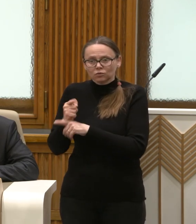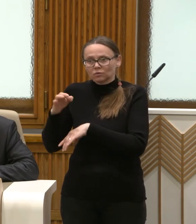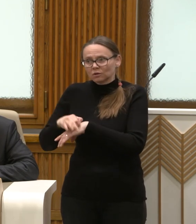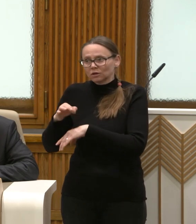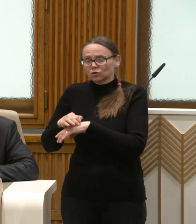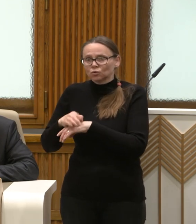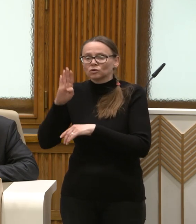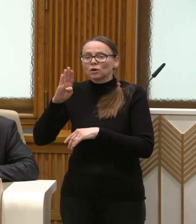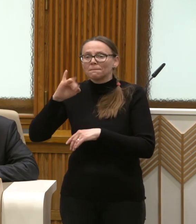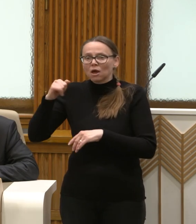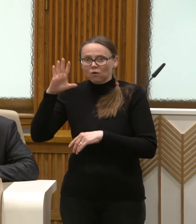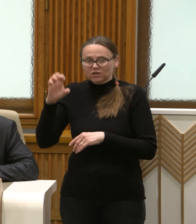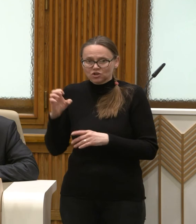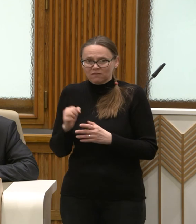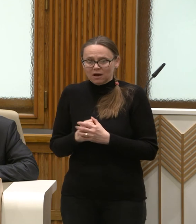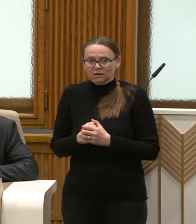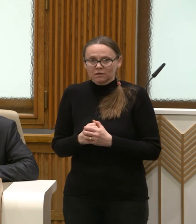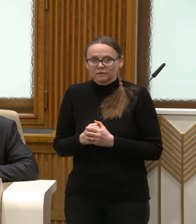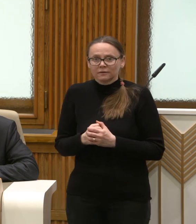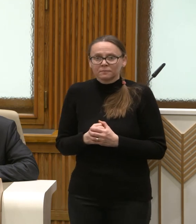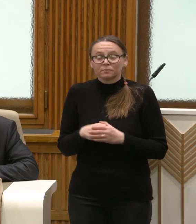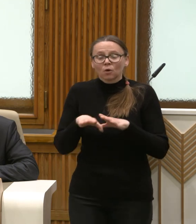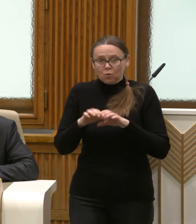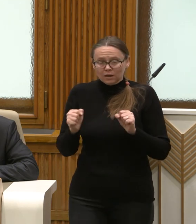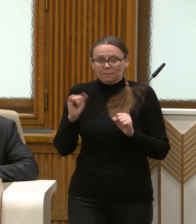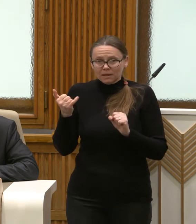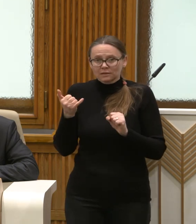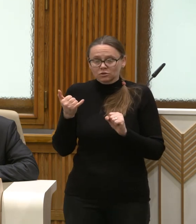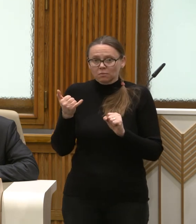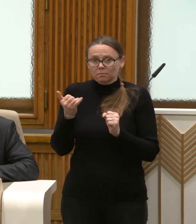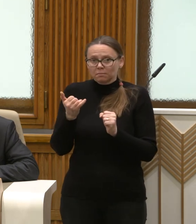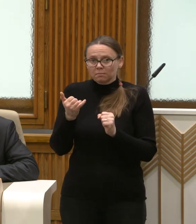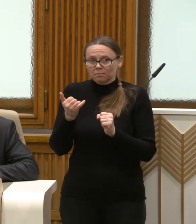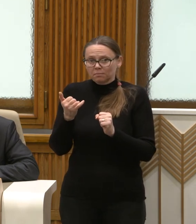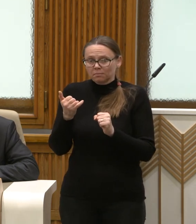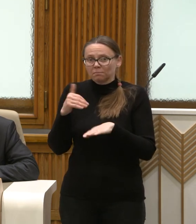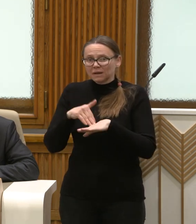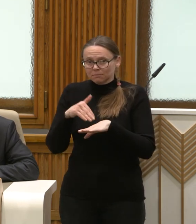dr. Beovičeva. Se pravi, ukrepi so smiselni, namenjeni